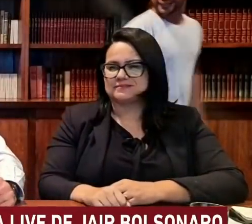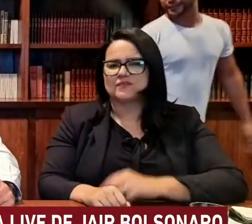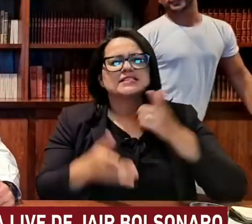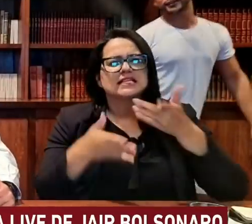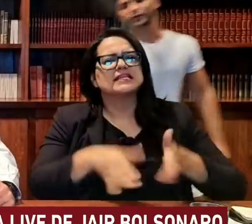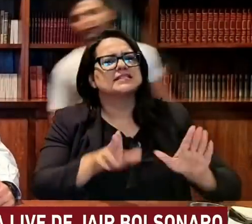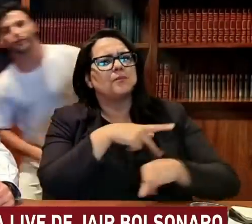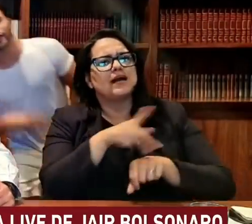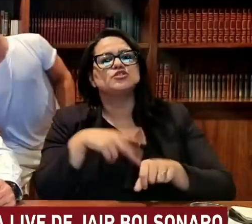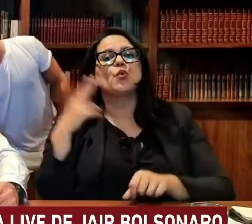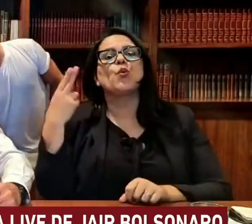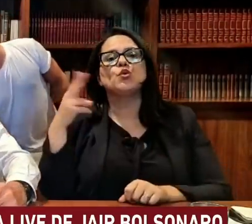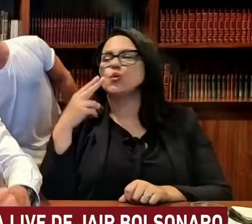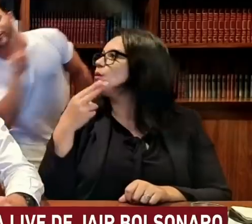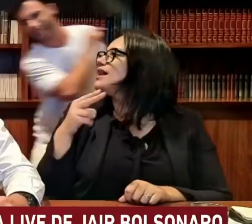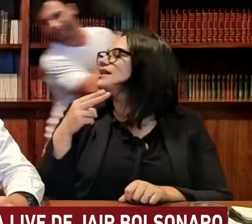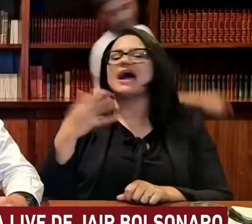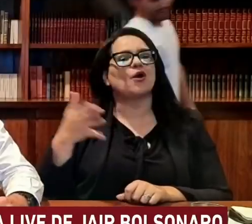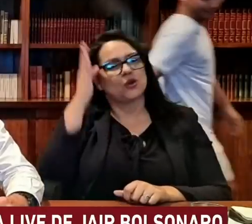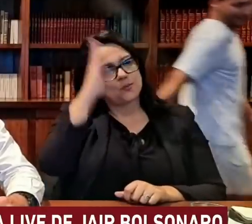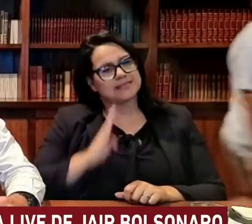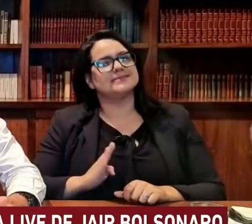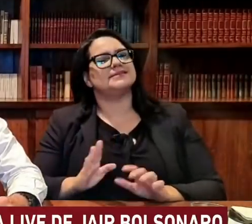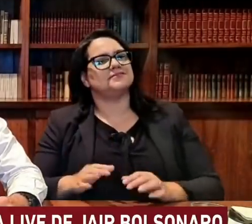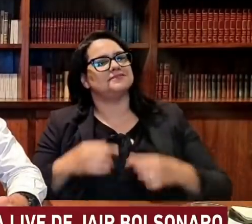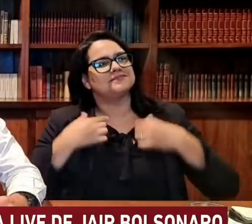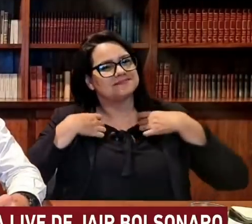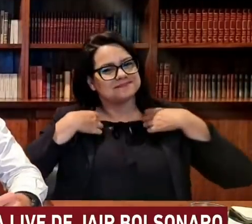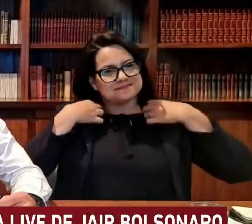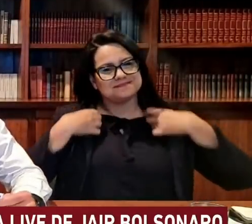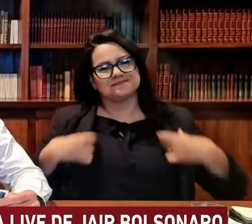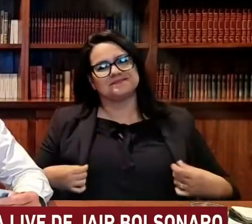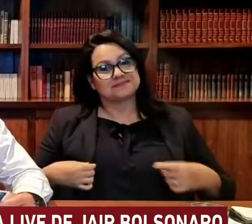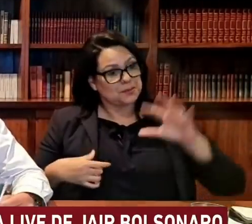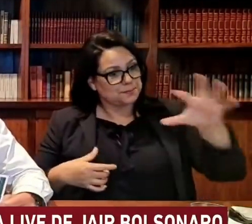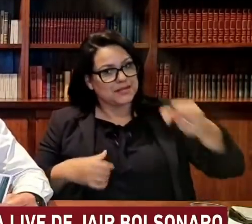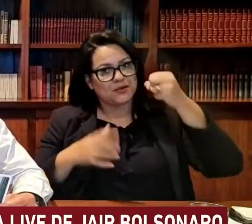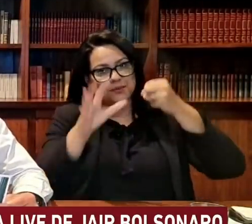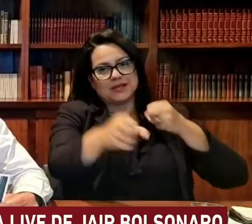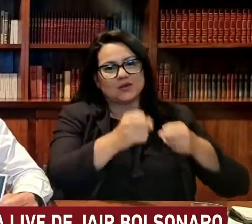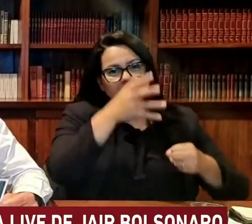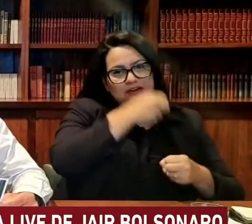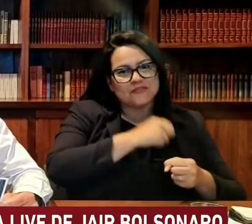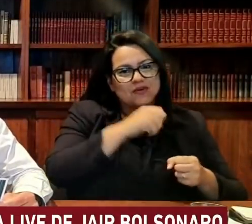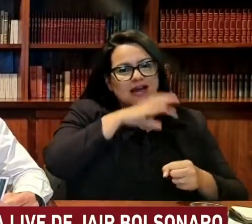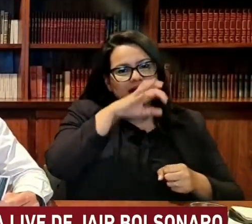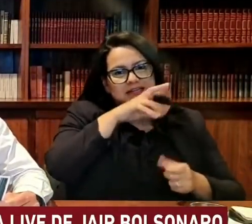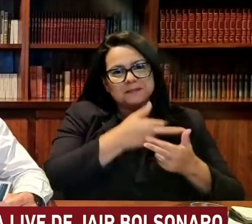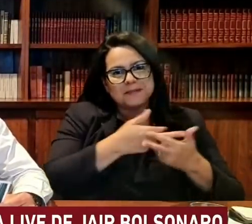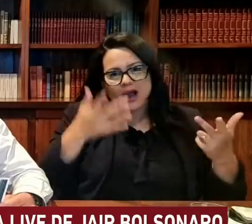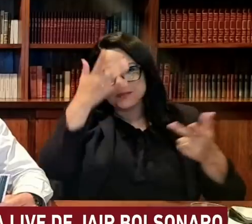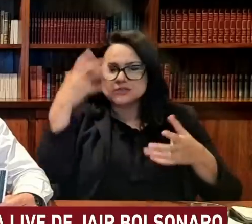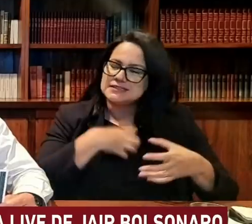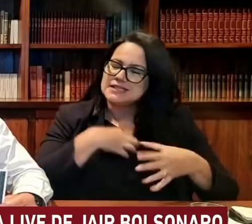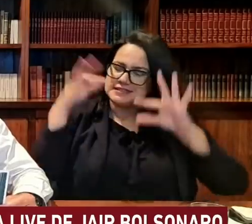cara? Uruguai, agora eu sou brasileiro. Tá legal, tudo bem. Então o resgate aí foi muito bem sucedido, o pessoal ficou muito